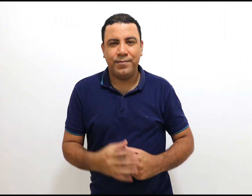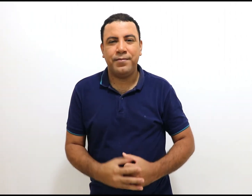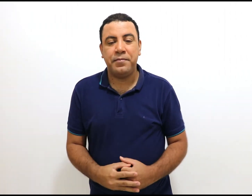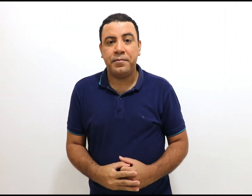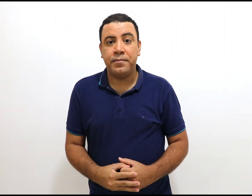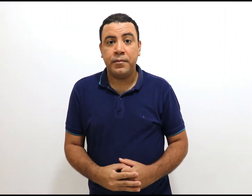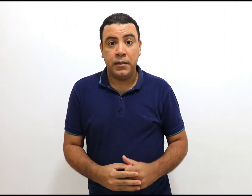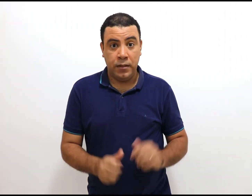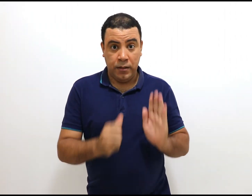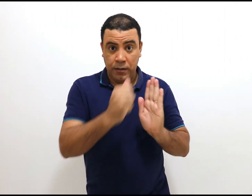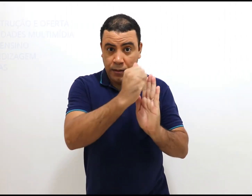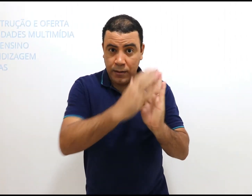Quatro,